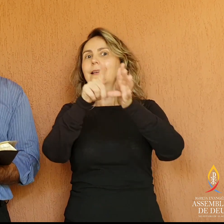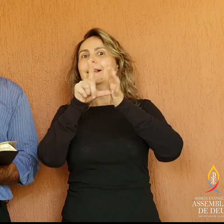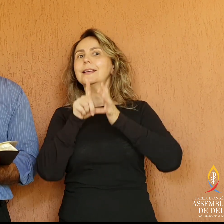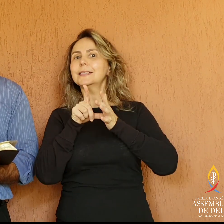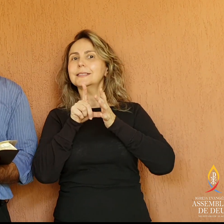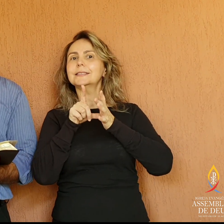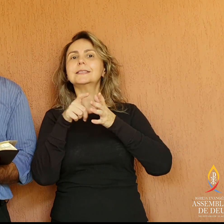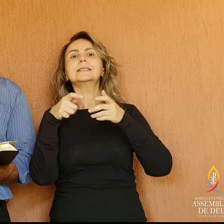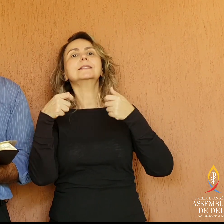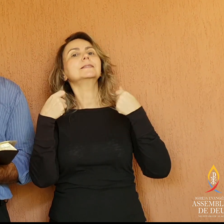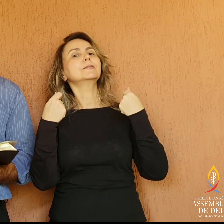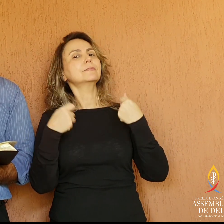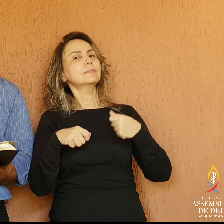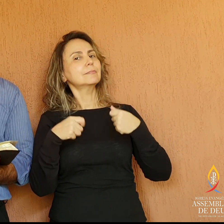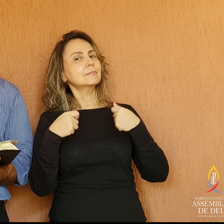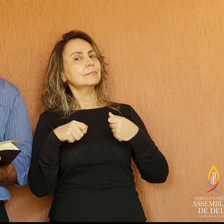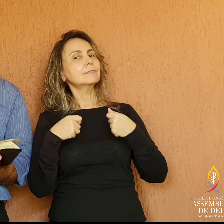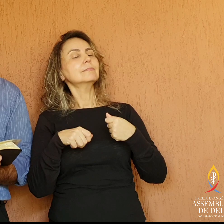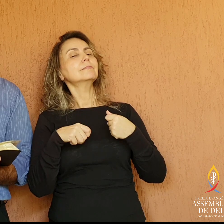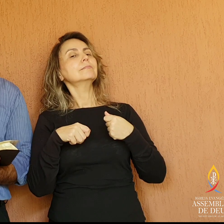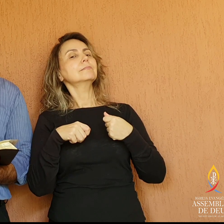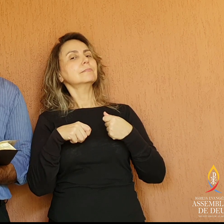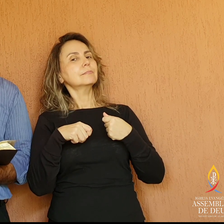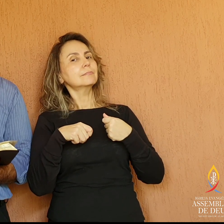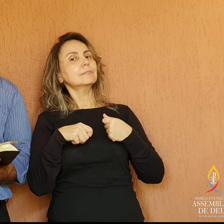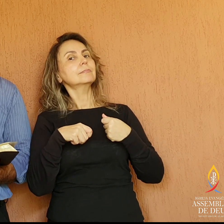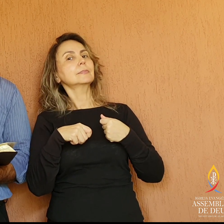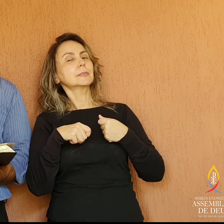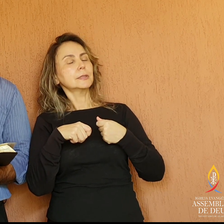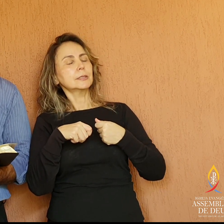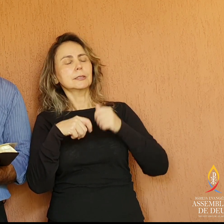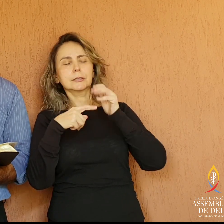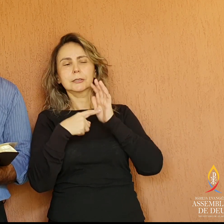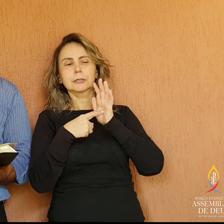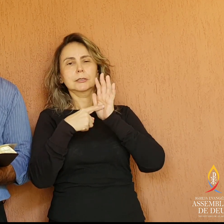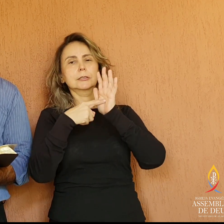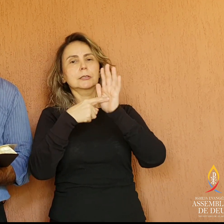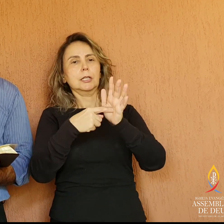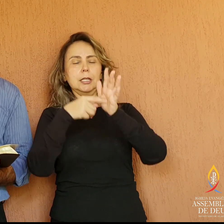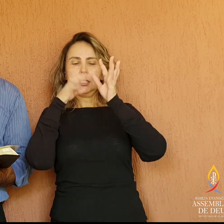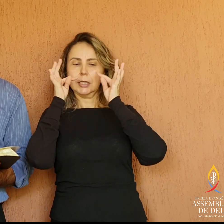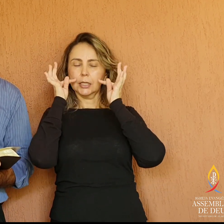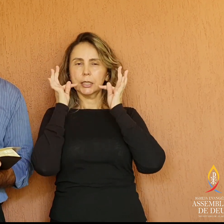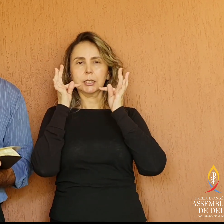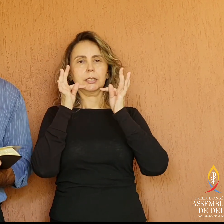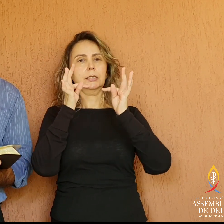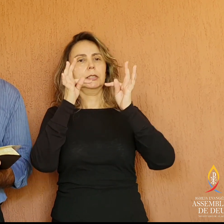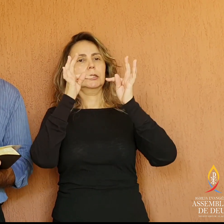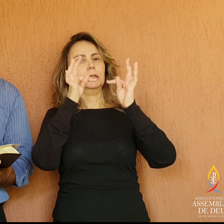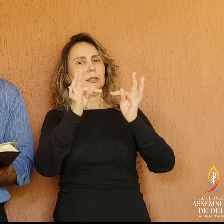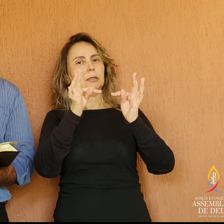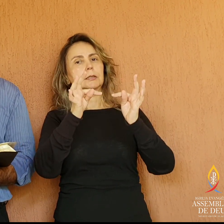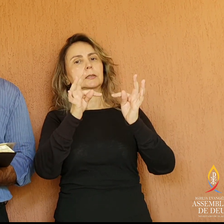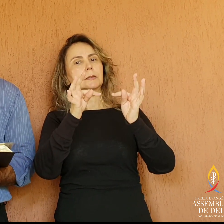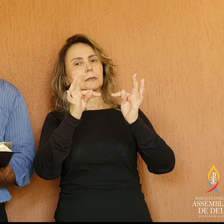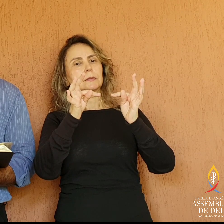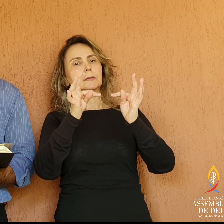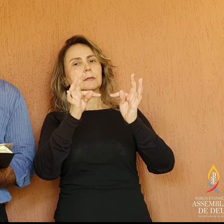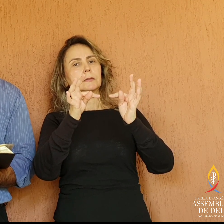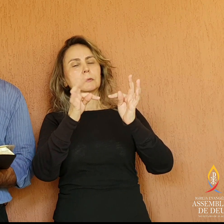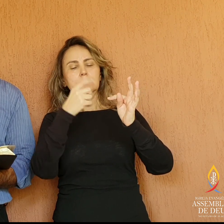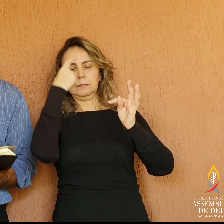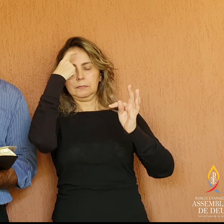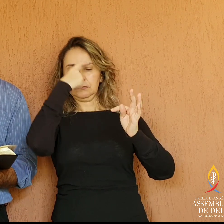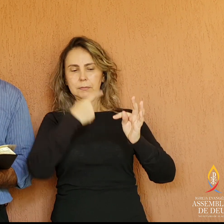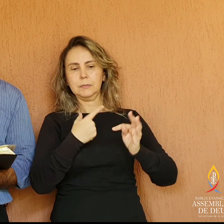você demonstrar a sua fé com atitudes, com a sua atitude de vida, os